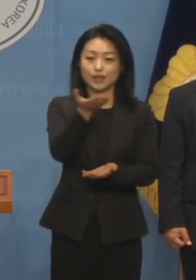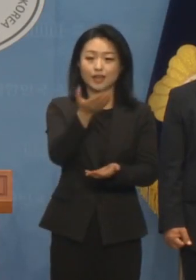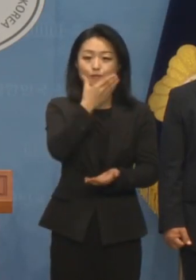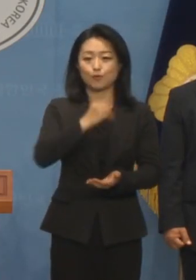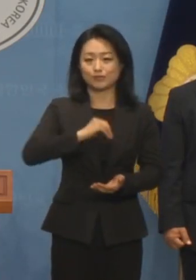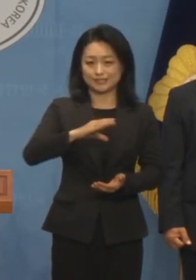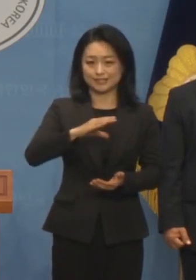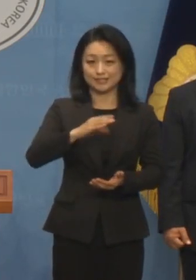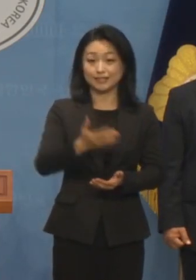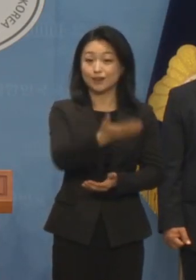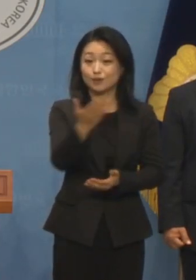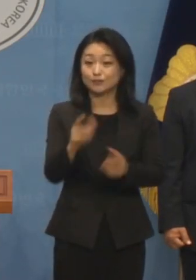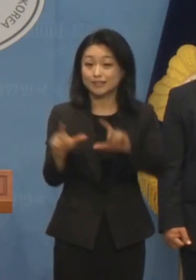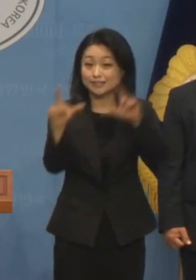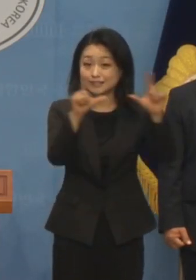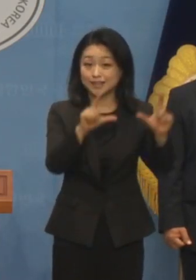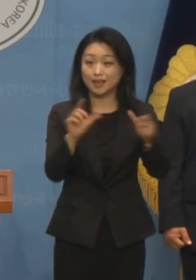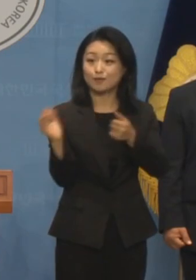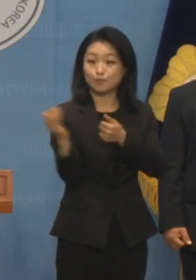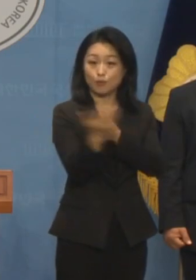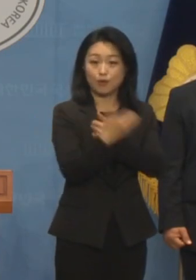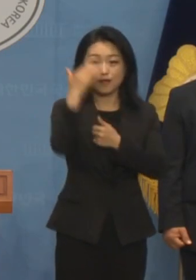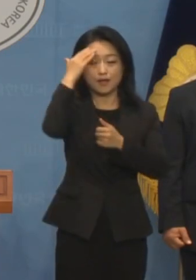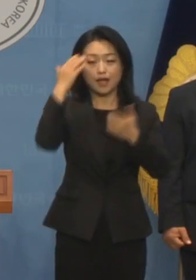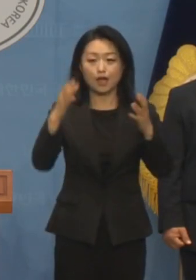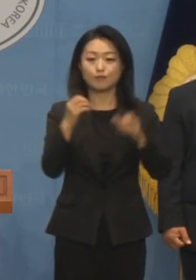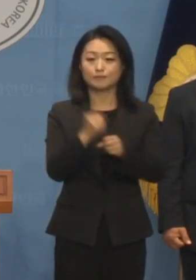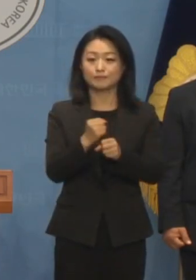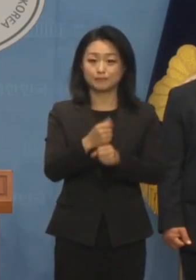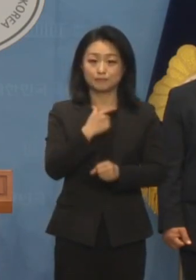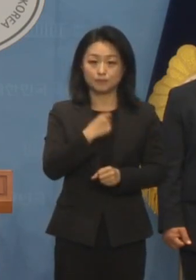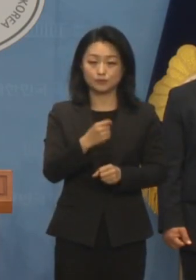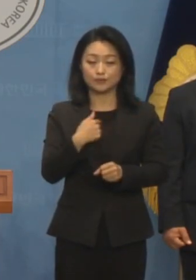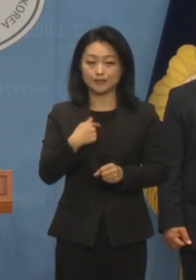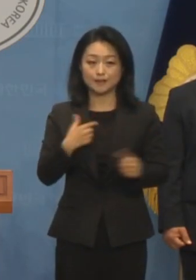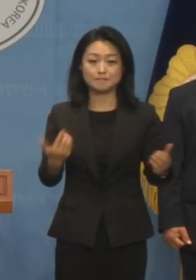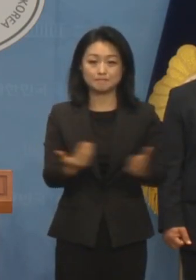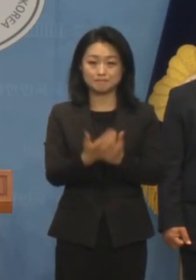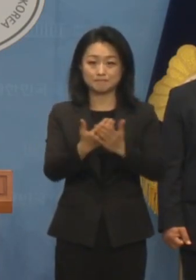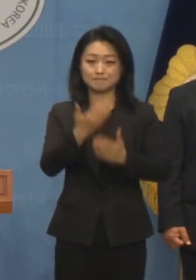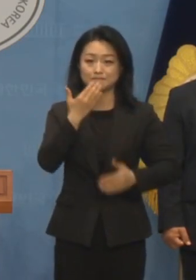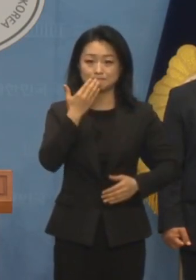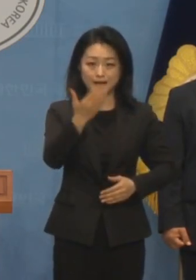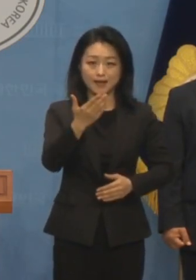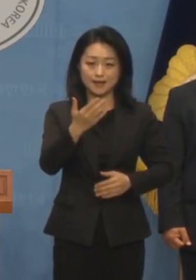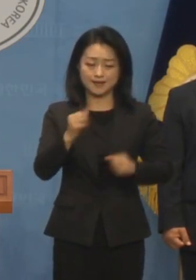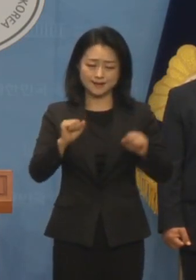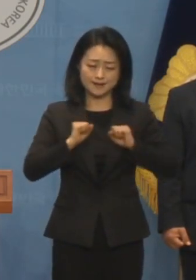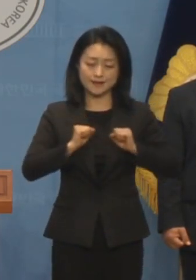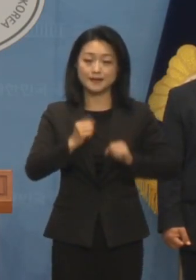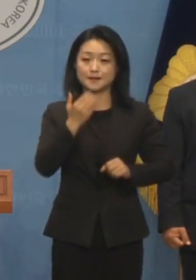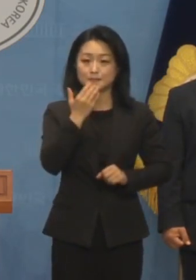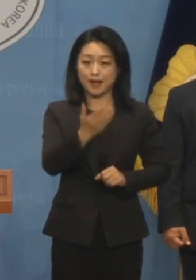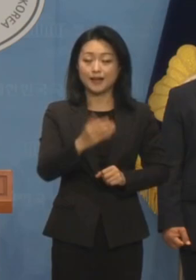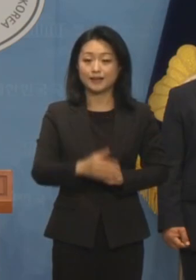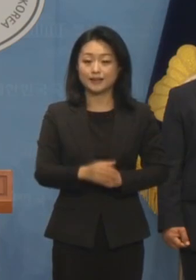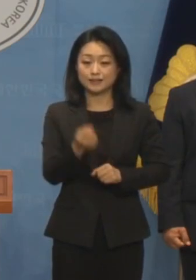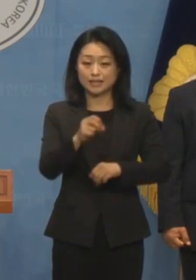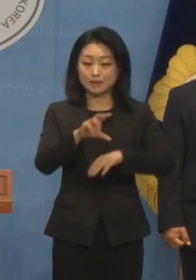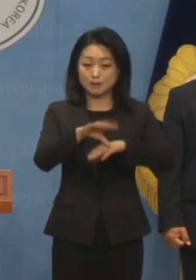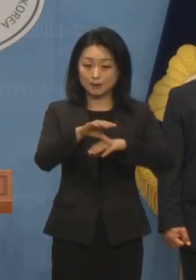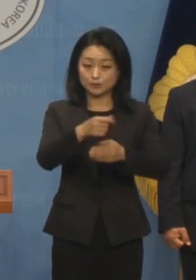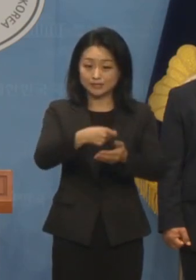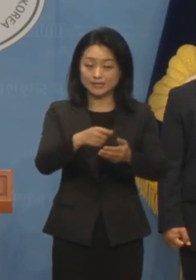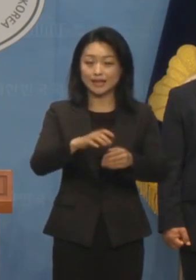국민의 삶을 지키는 대한민국으로 만들기 위해서 정진하겠습니다. 아울러 언론의 자유처럼